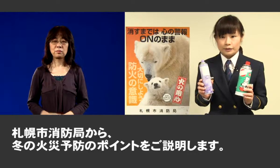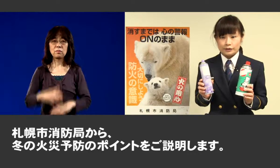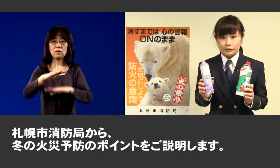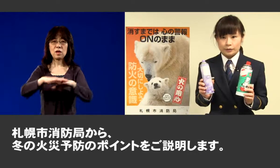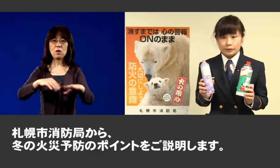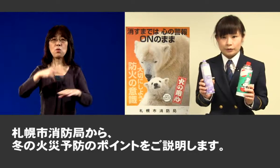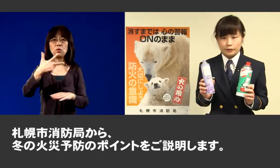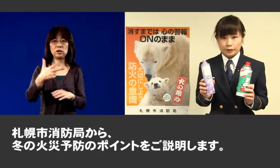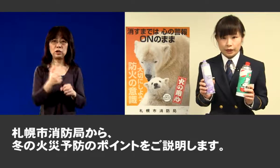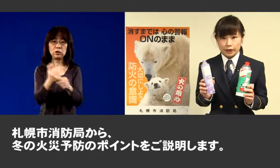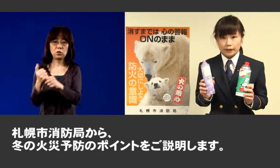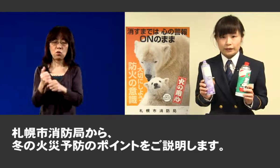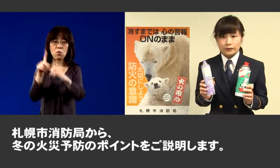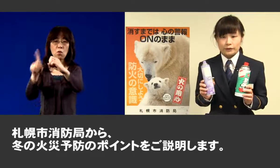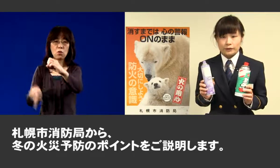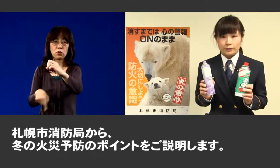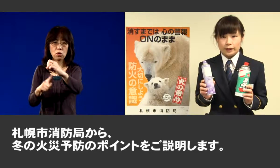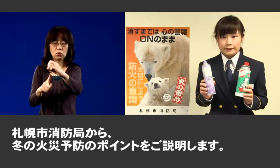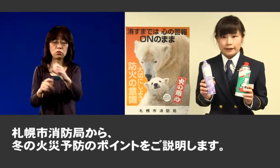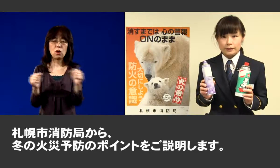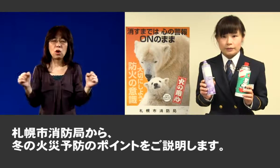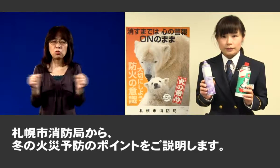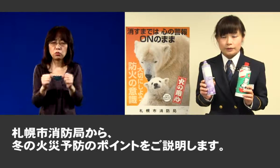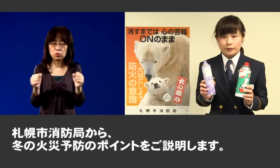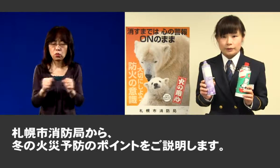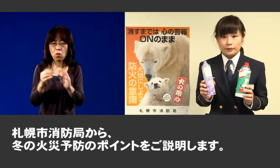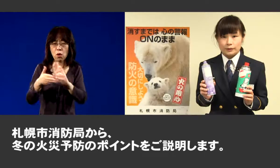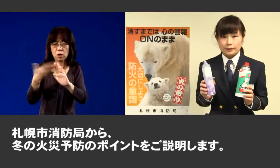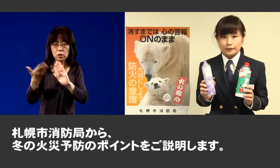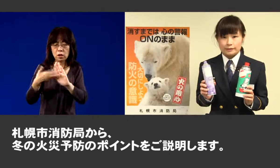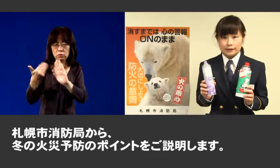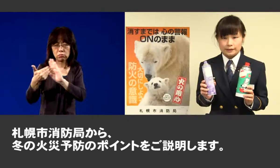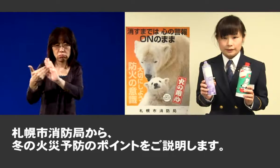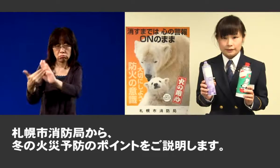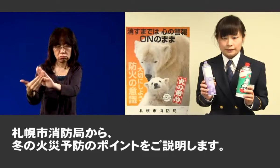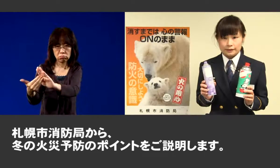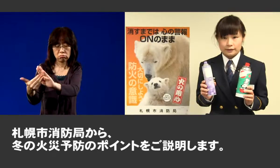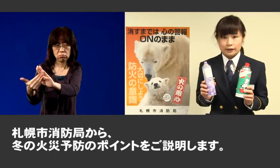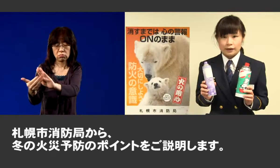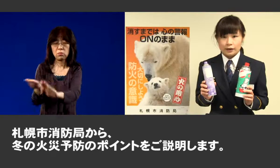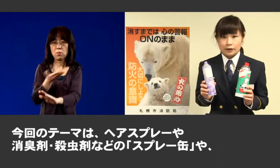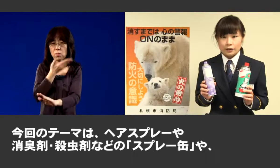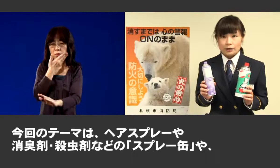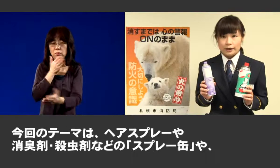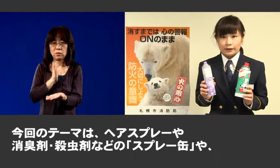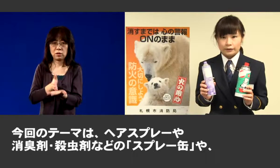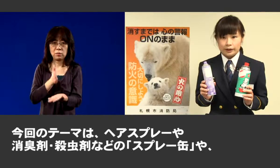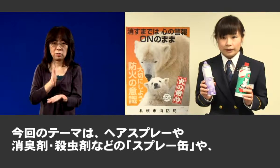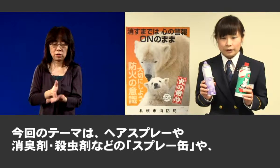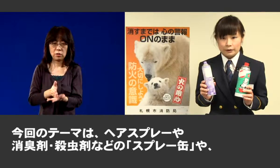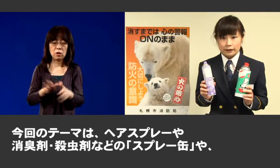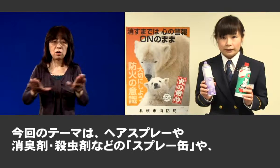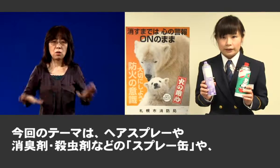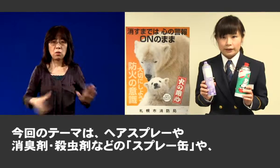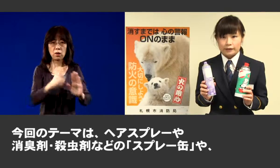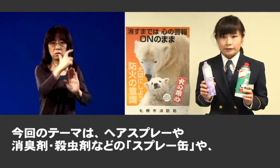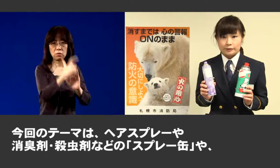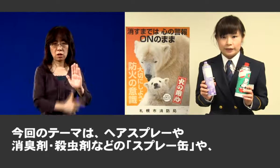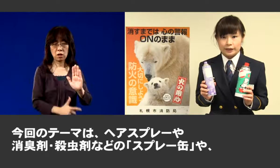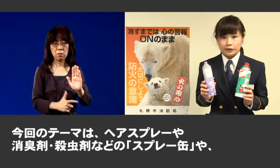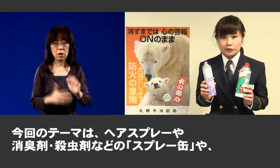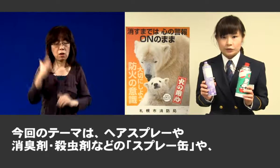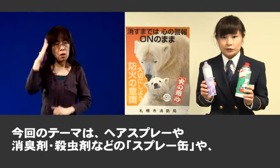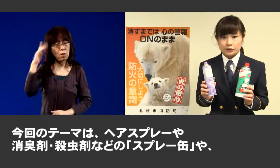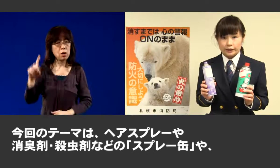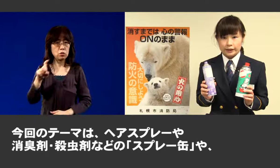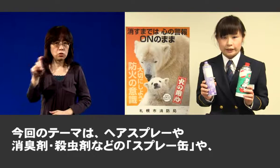札幌市消防局から冬の火災予防のポイントをご説明します。今回のテーマはヘアス